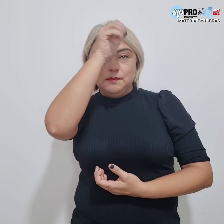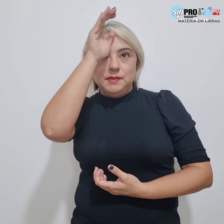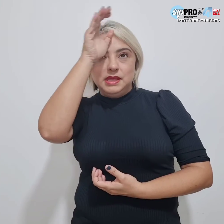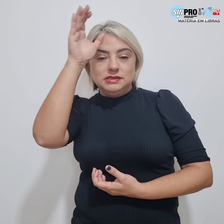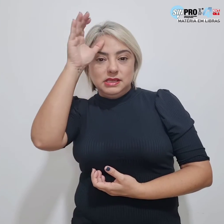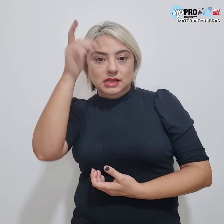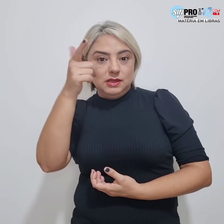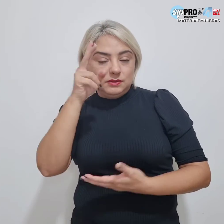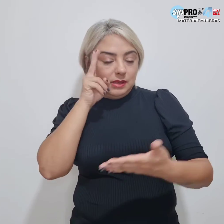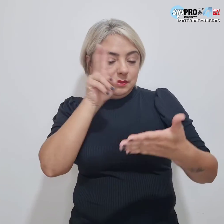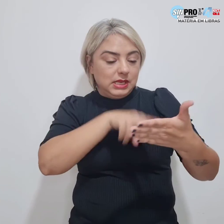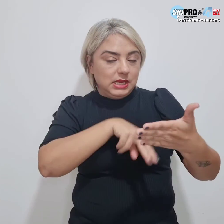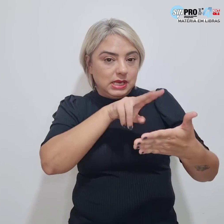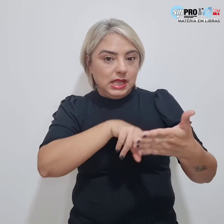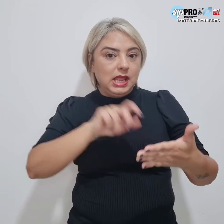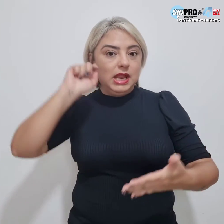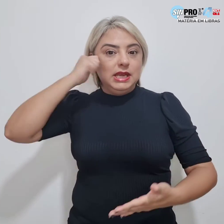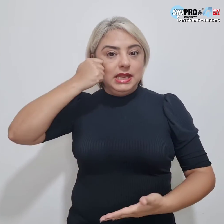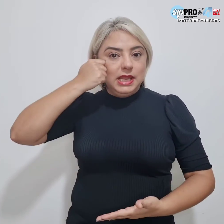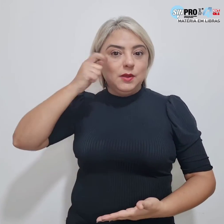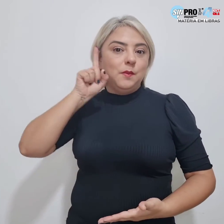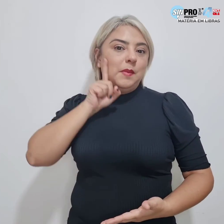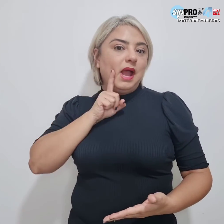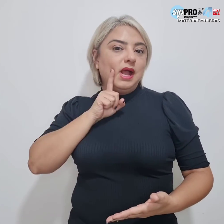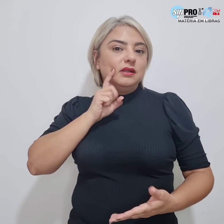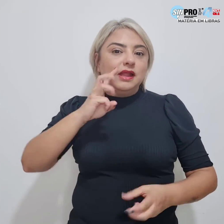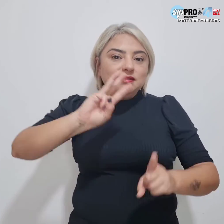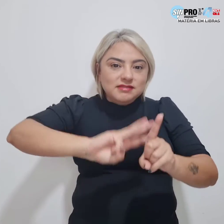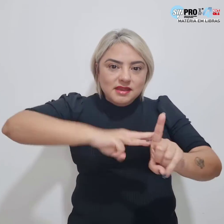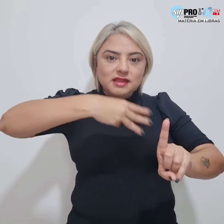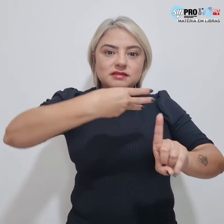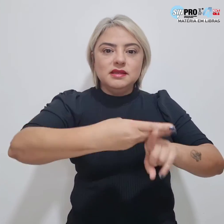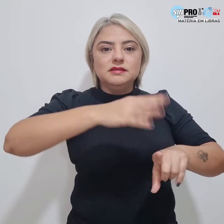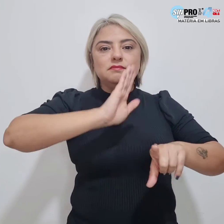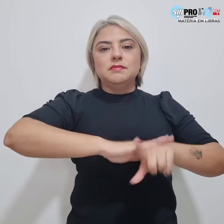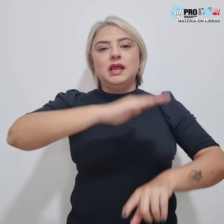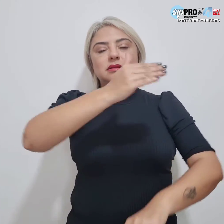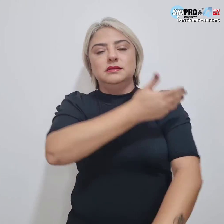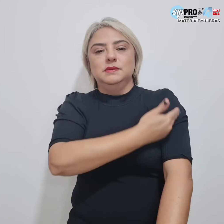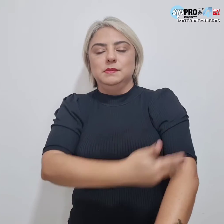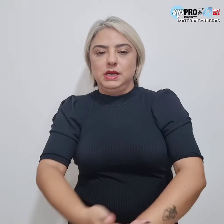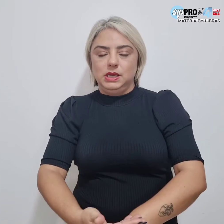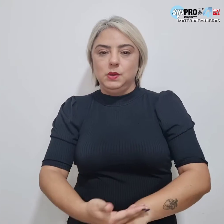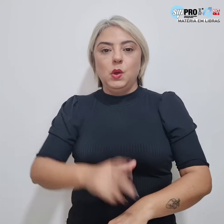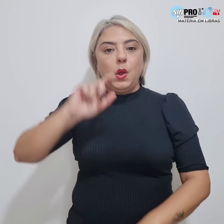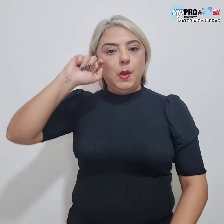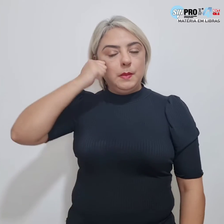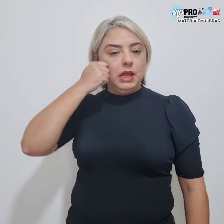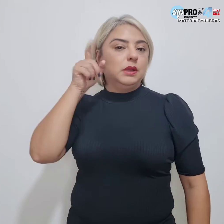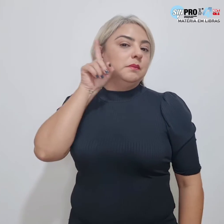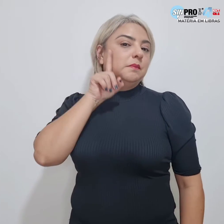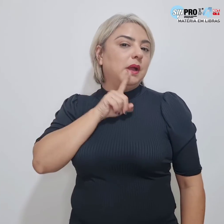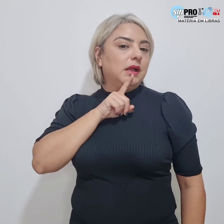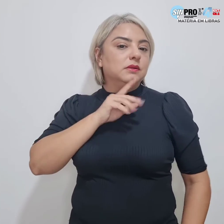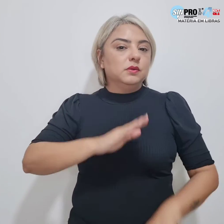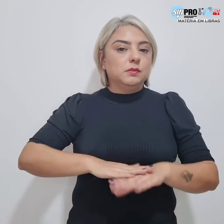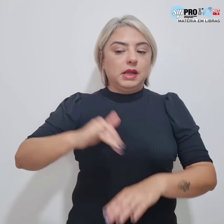ou pardos é quase o triplo do que entre brancos. Entre pretos ou pardos com mais de